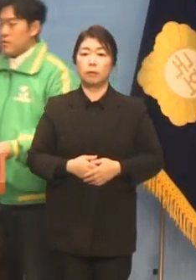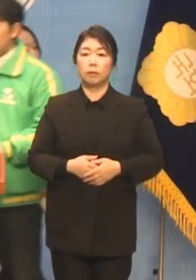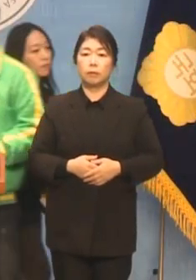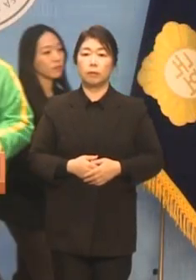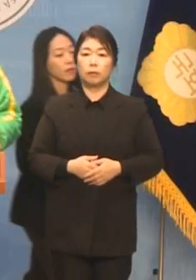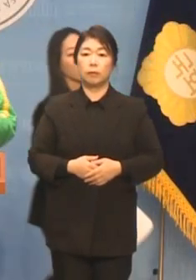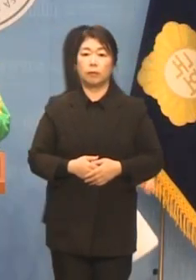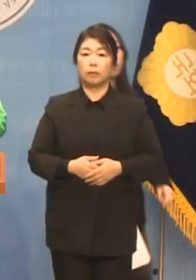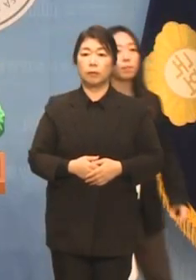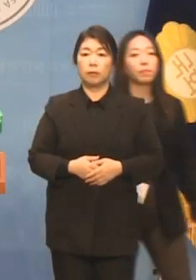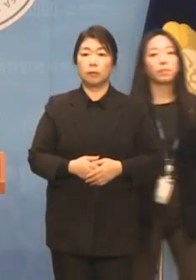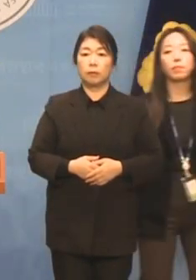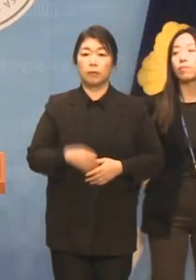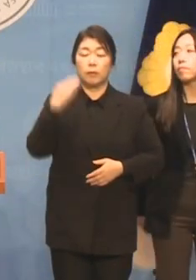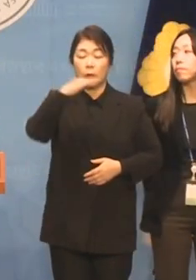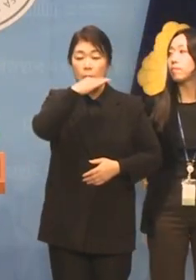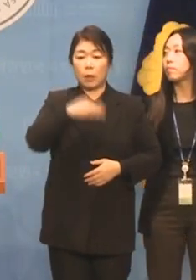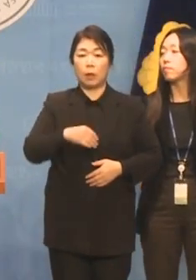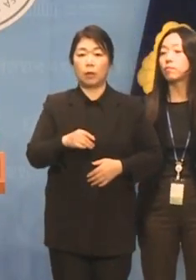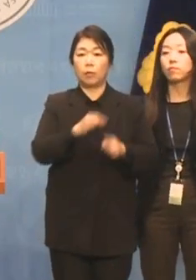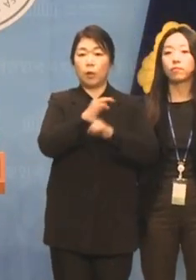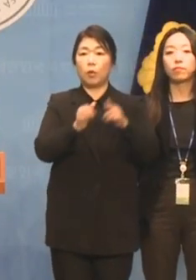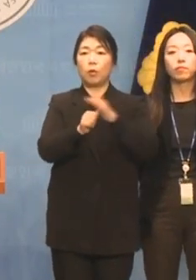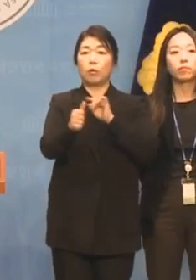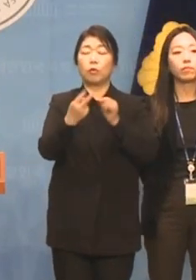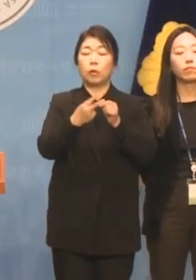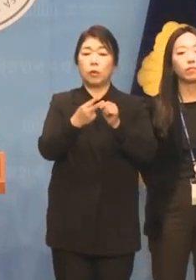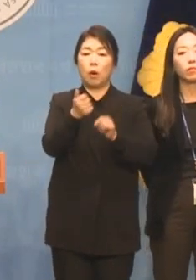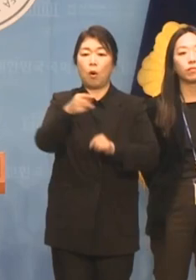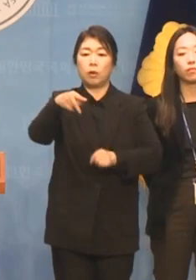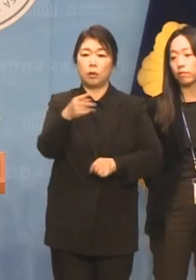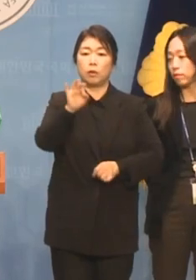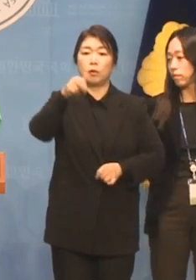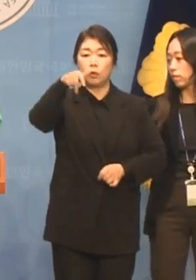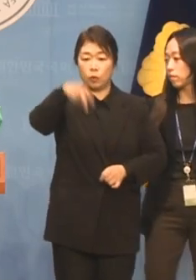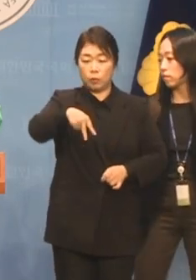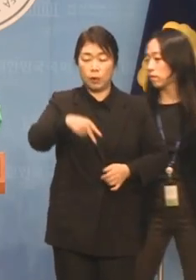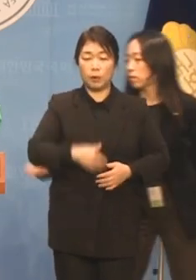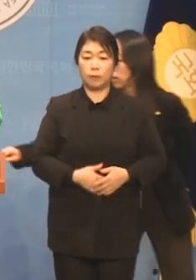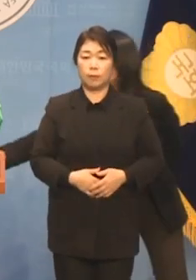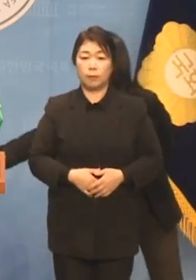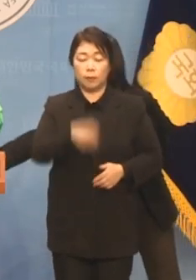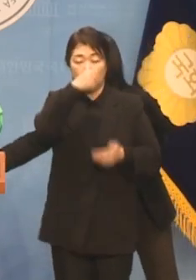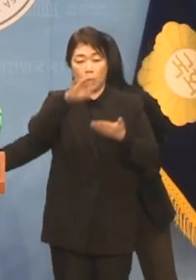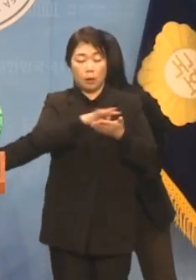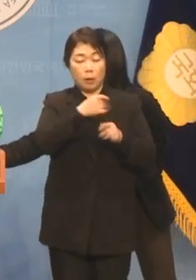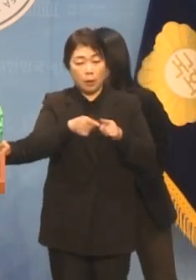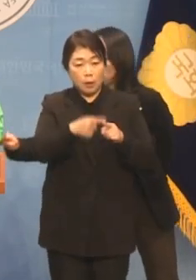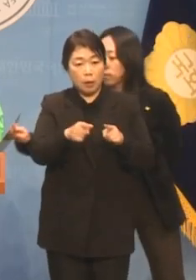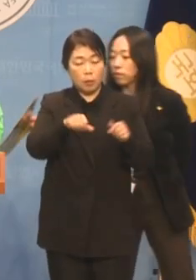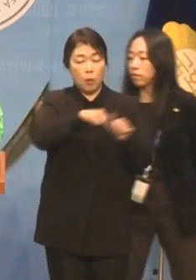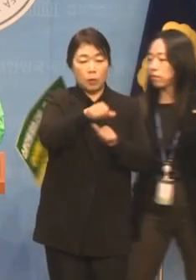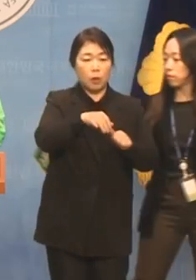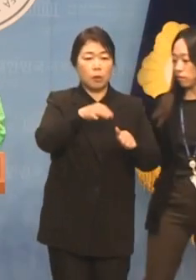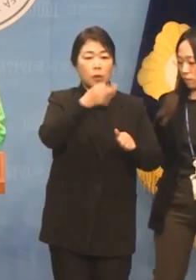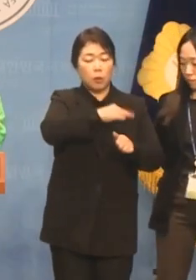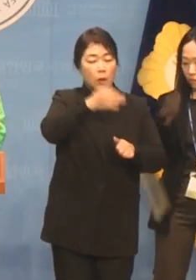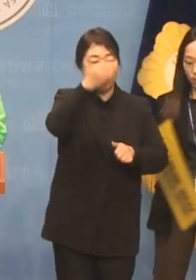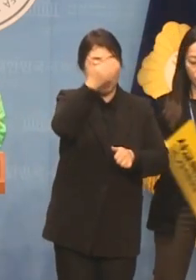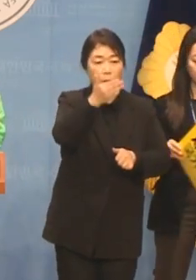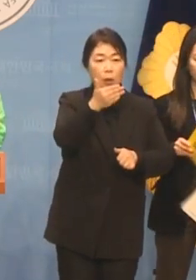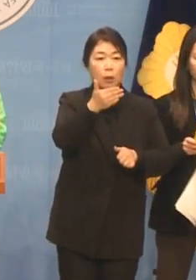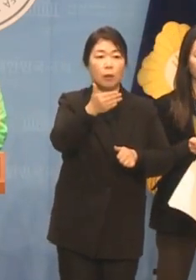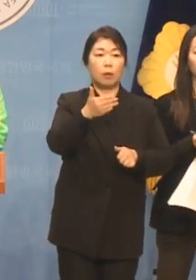것입니다네 녹색당 비례대표후보 2번 허입 어 예탄 환경영 면제 여론 무시 생태